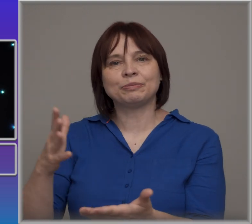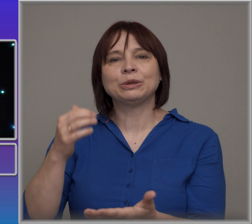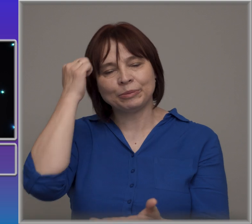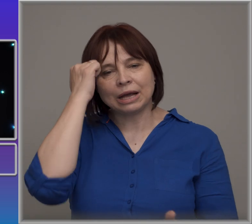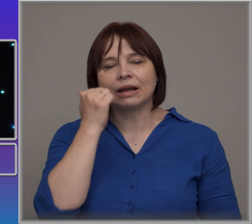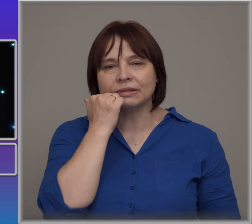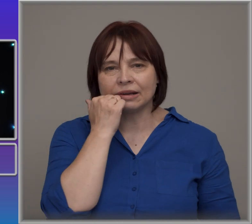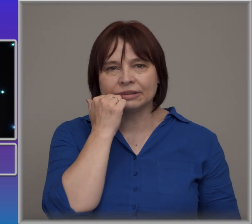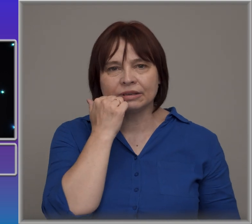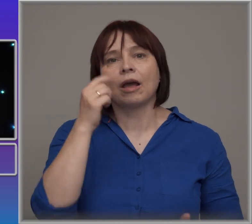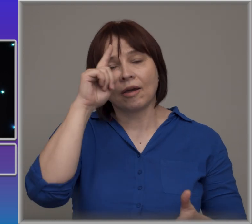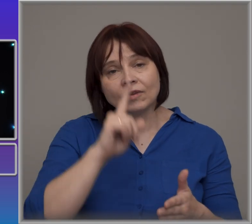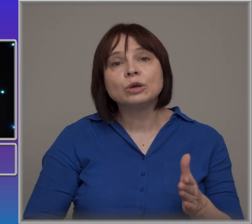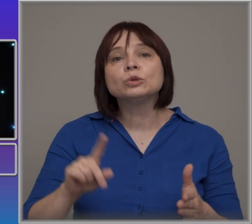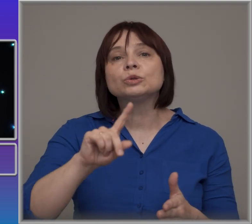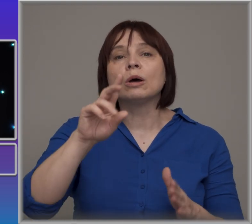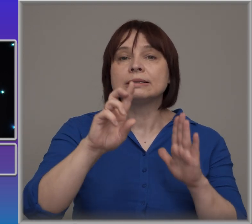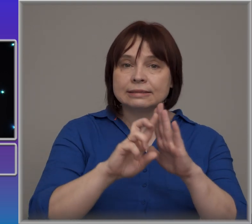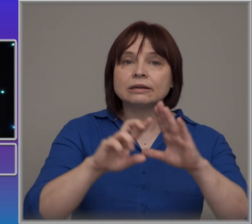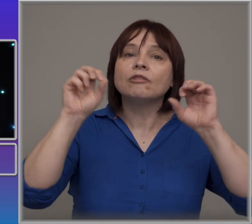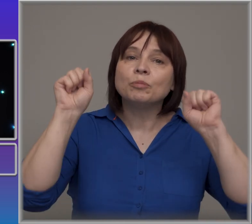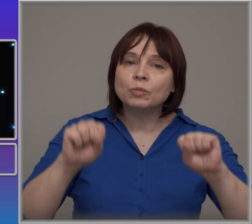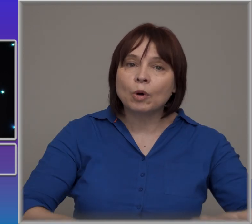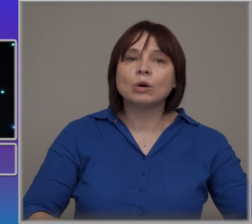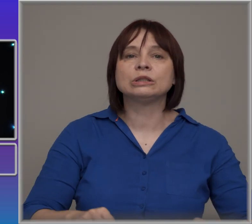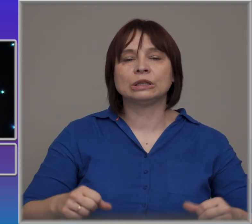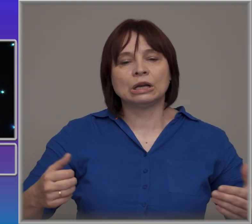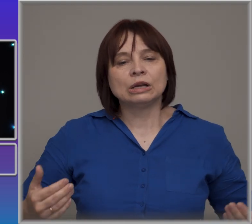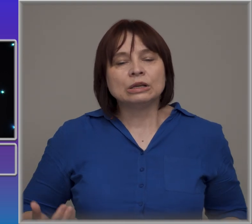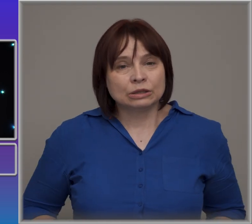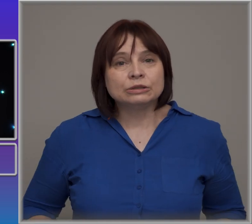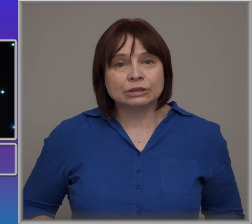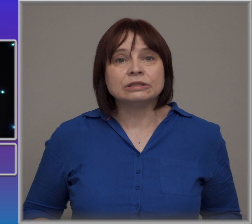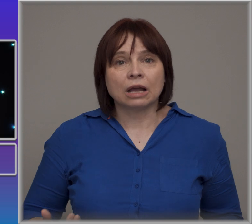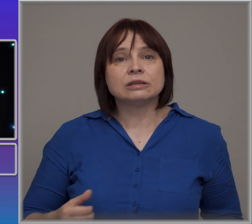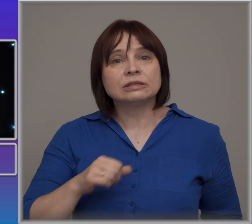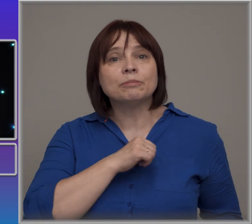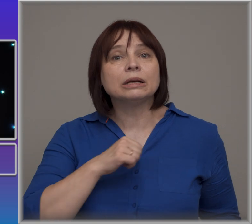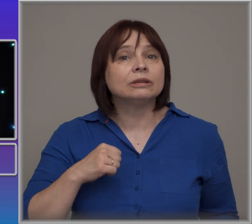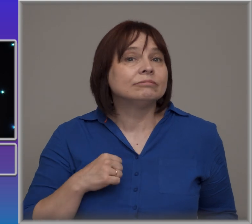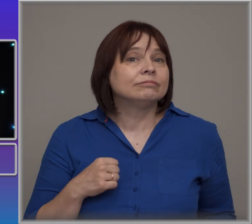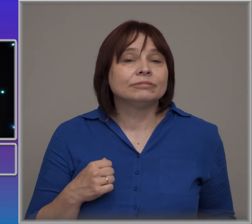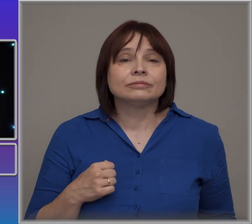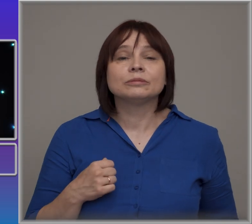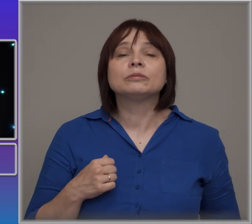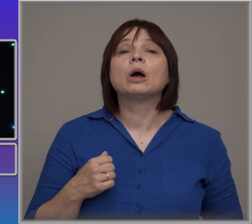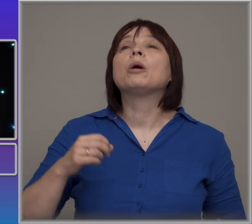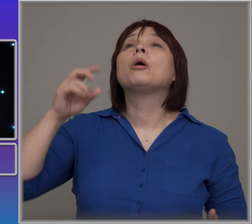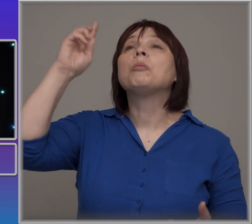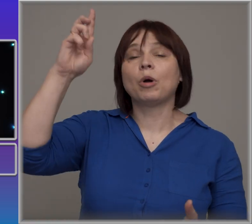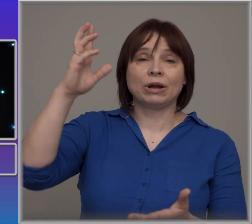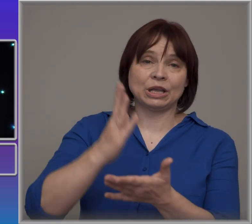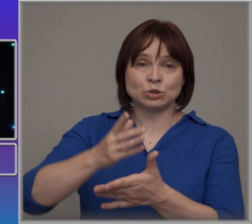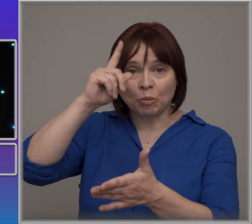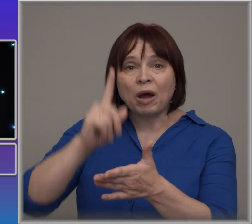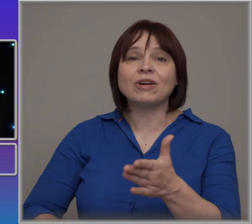глава. В 7 стихе написано: «Каждый должен давать, как подсказывает ему сердце, без сожаления, и не потому, что чувствует себя вынужденным, так как